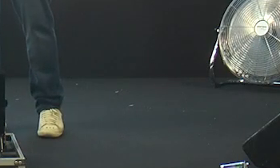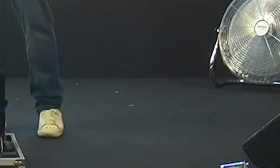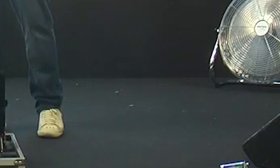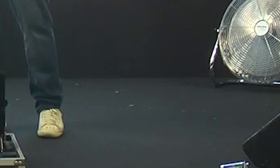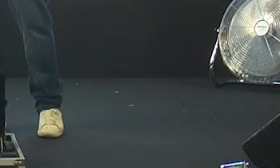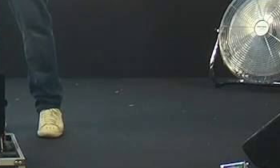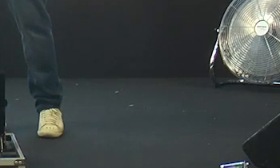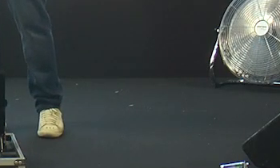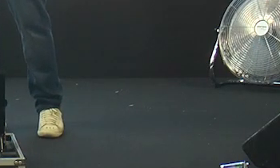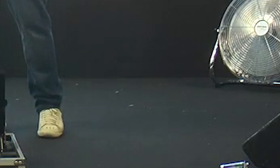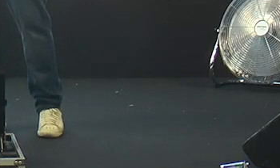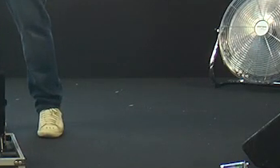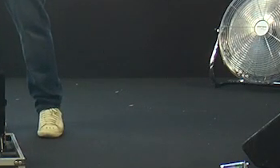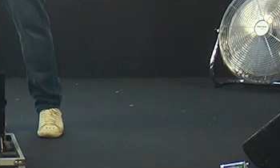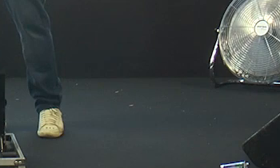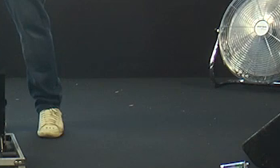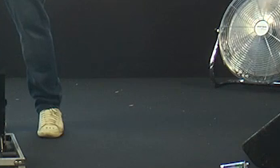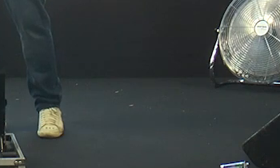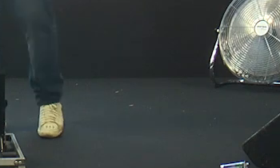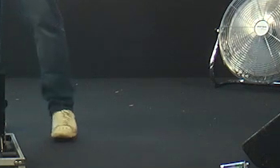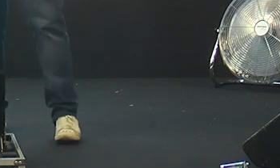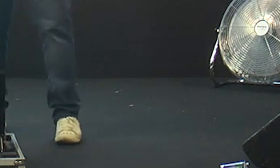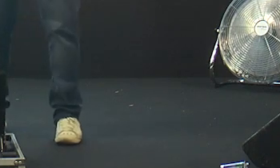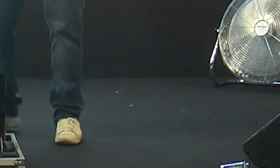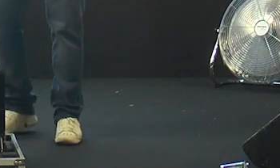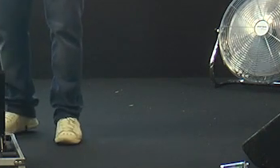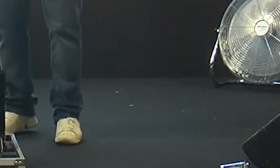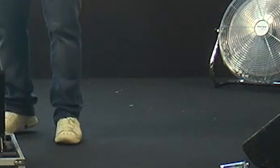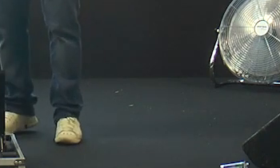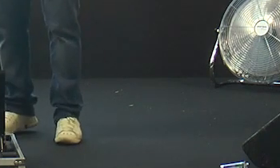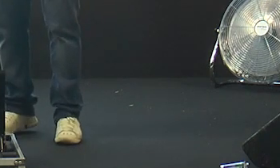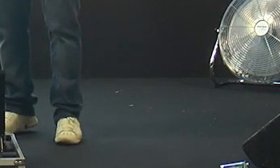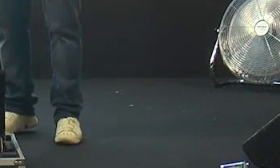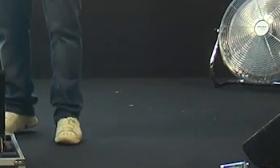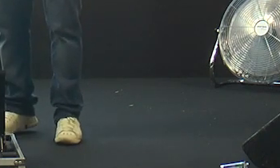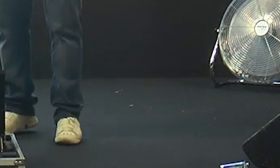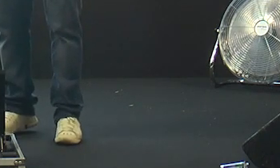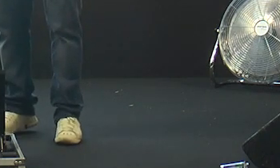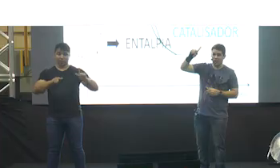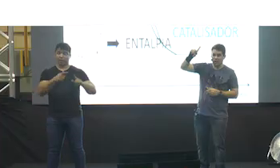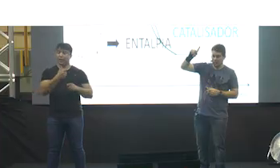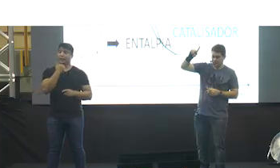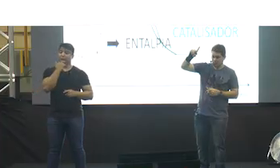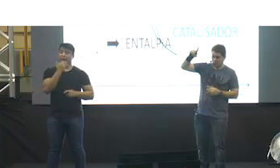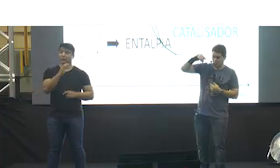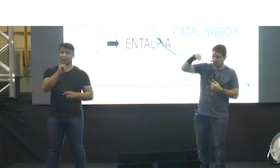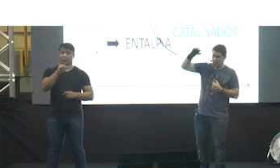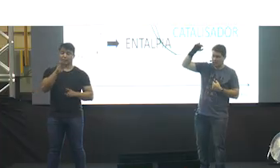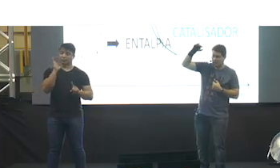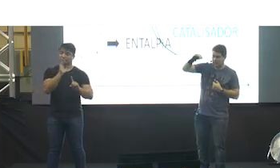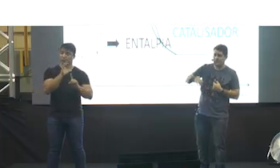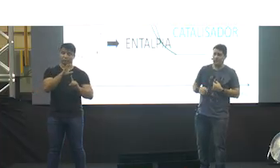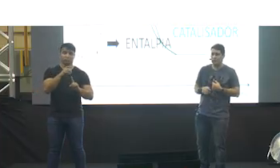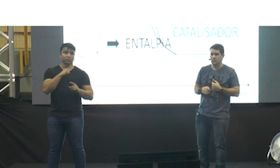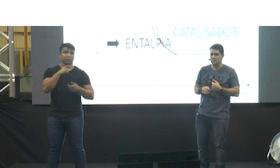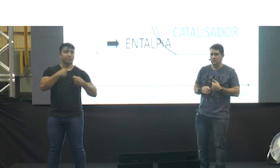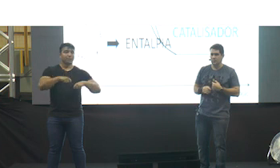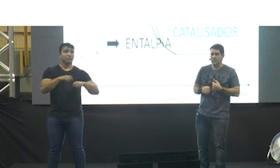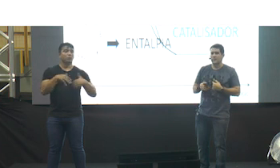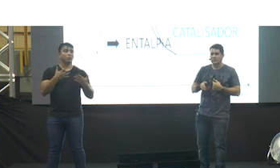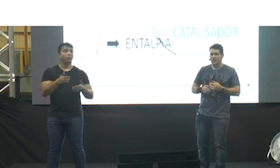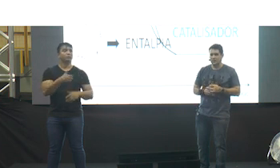Quando a reação pode ser catalisada. Voltou. Galera, sem o catalisador, qual a energia que eu